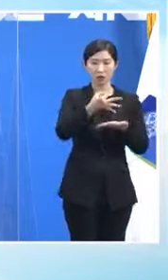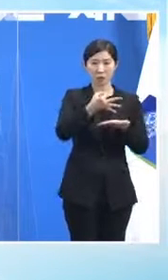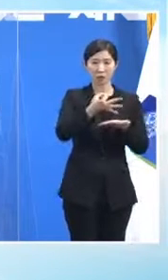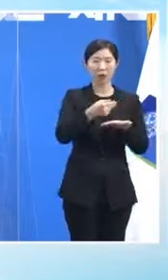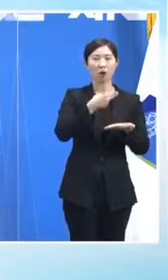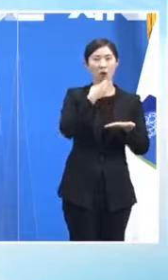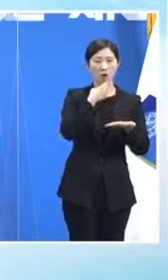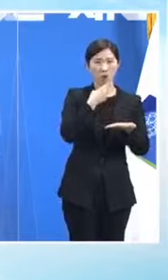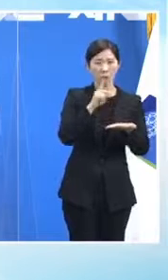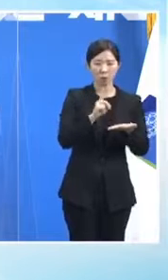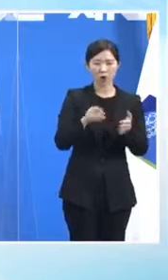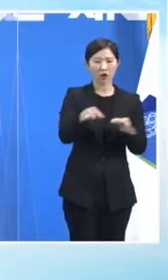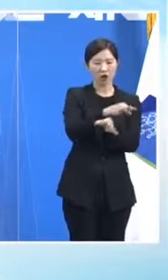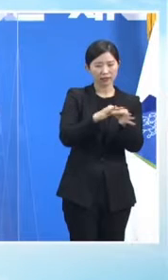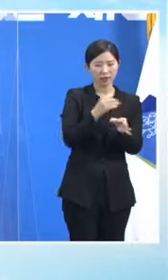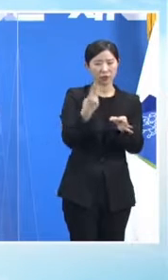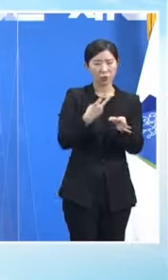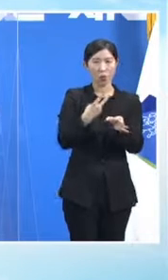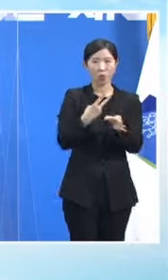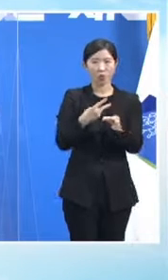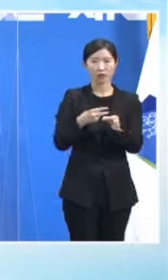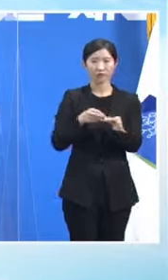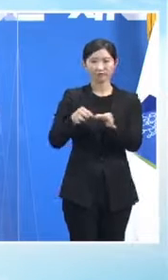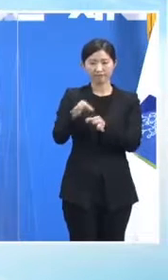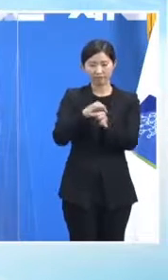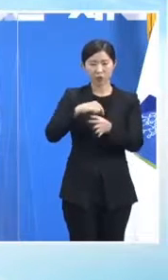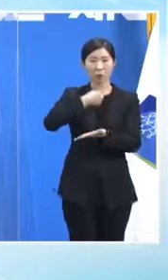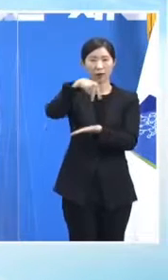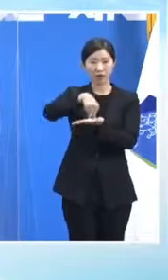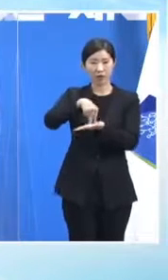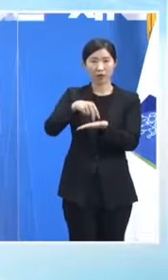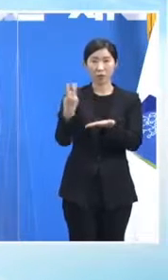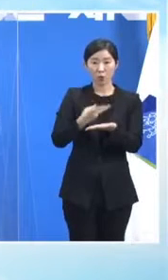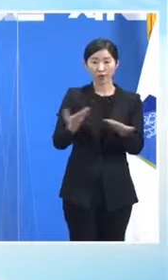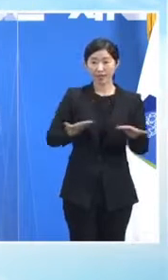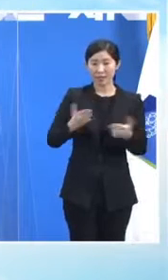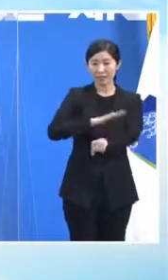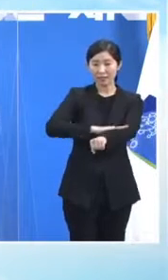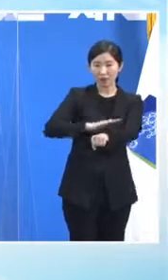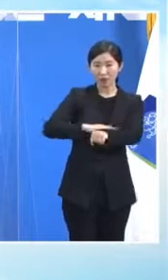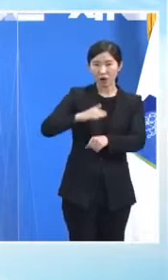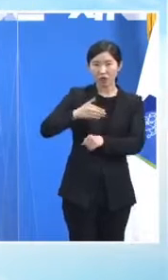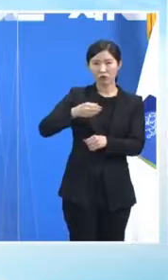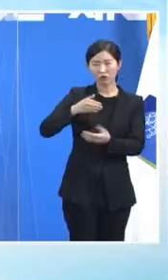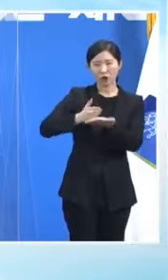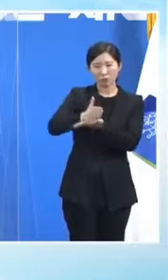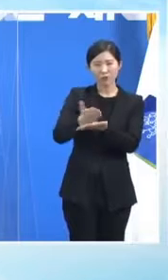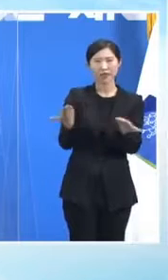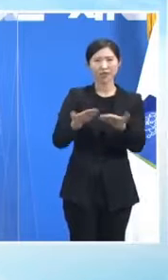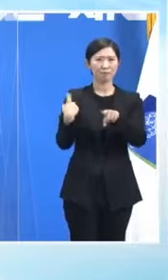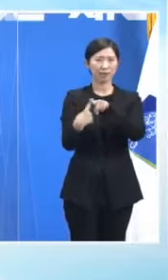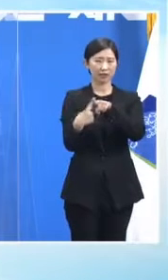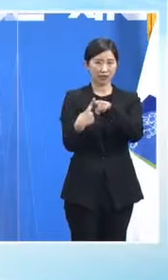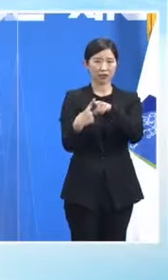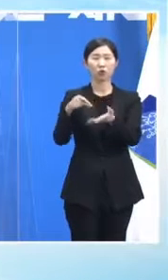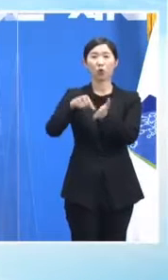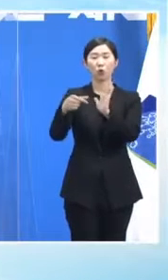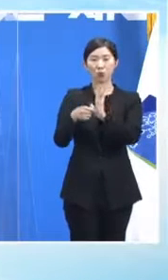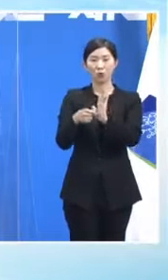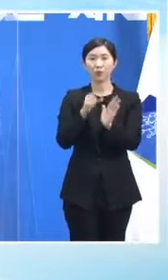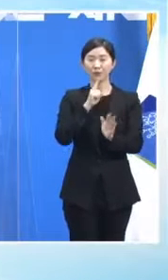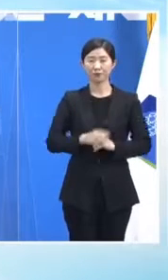독립성을 갖고 전문직 및 준전문직 이상의 숙련도를 갖춘 이들입니다. 그러므로